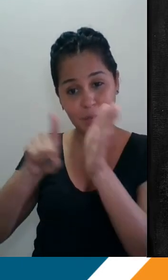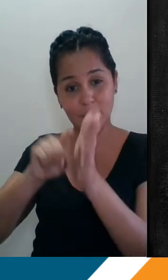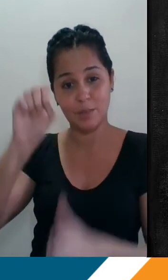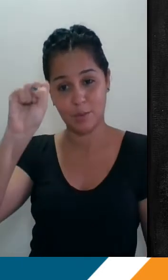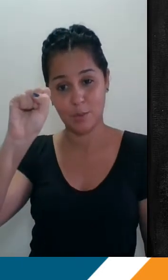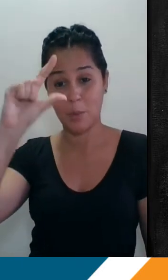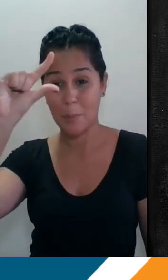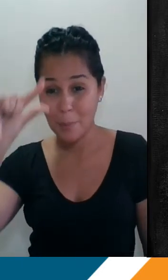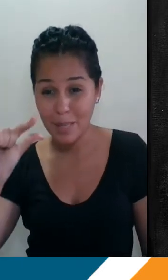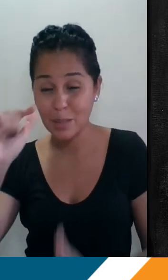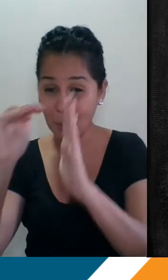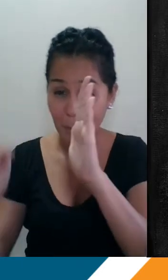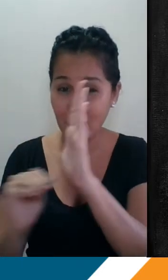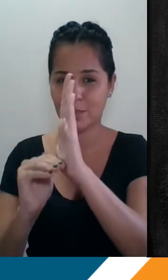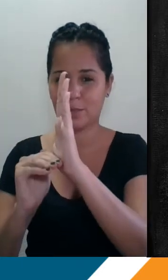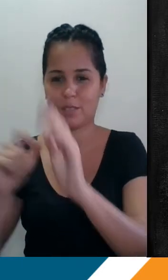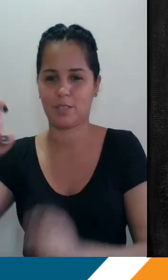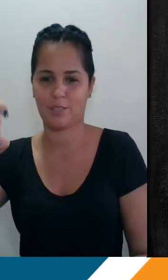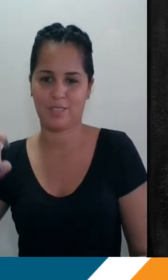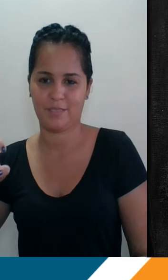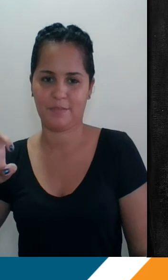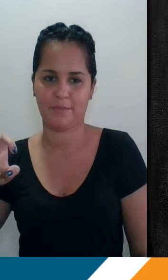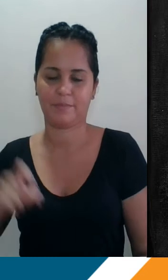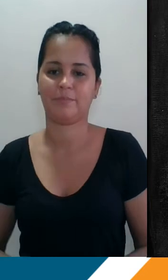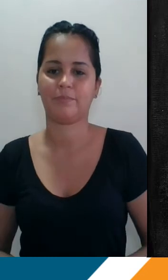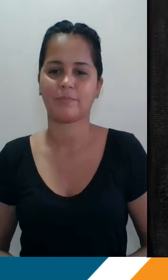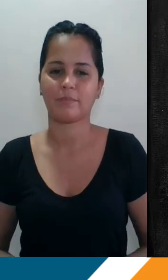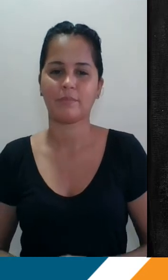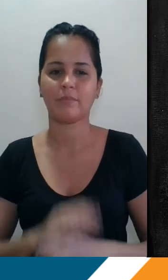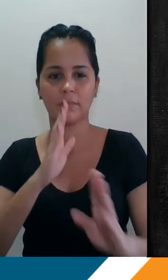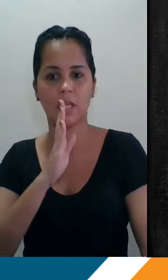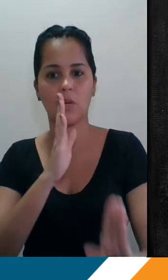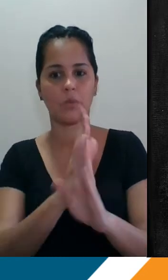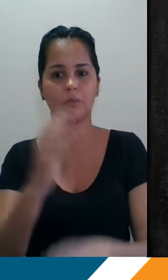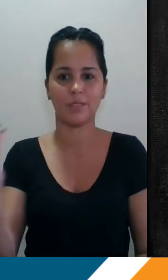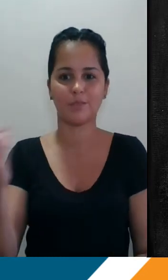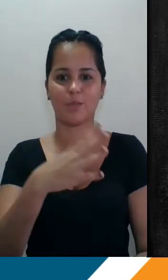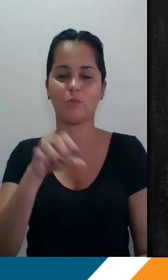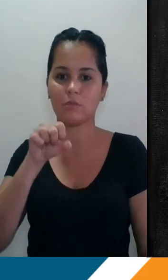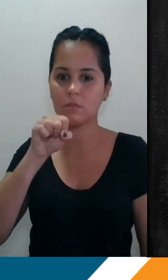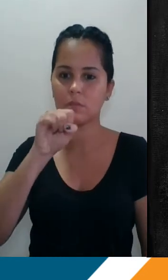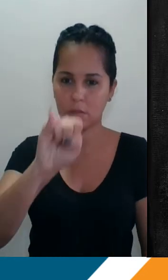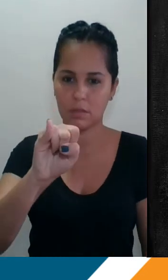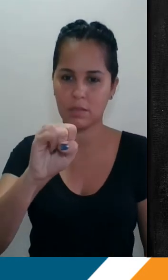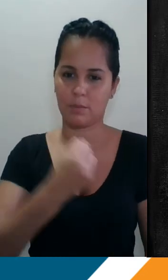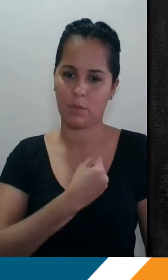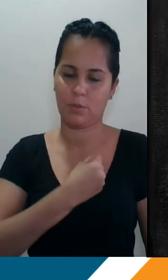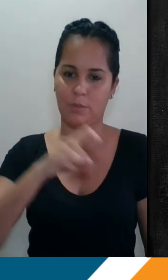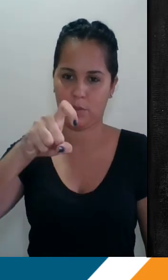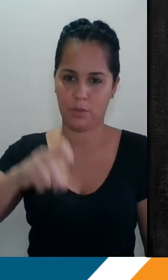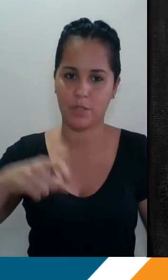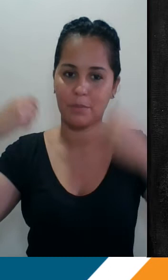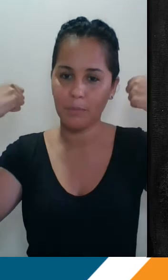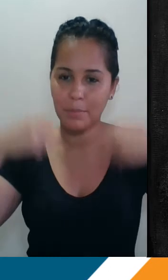é menor do que x. Então, novamente aqui, eu encontrei uma nova condição para o número x. Ele tem